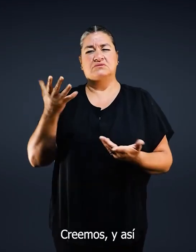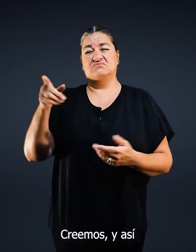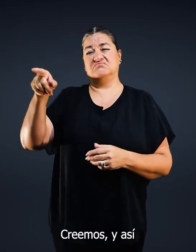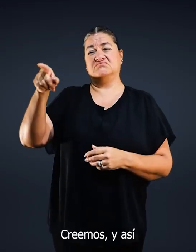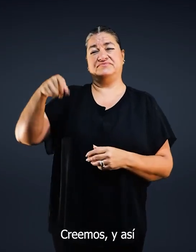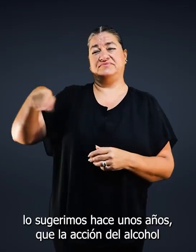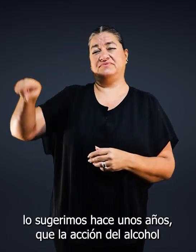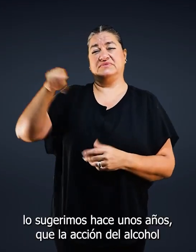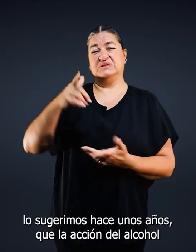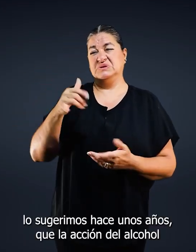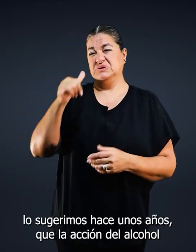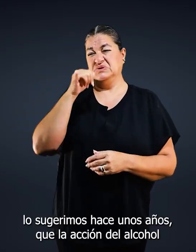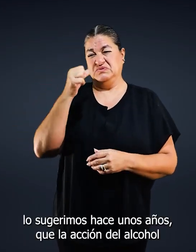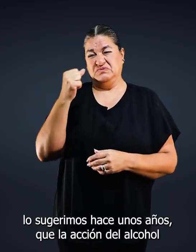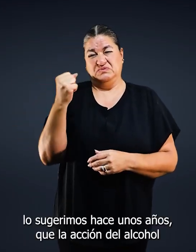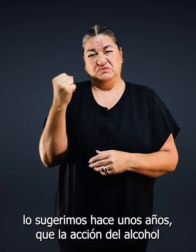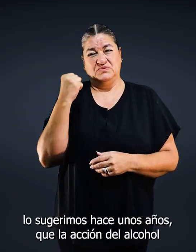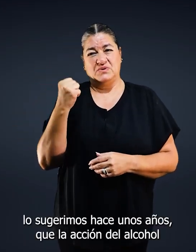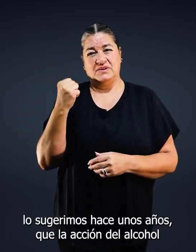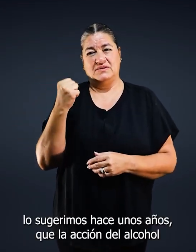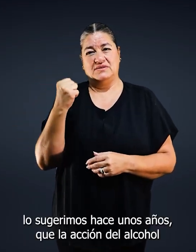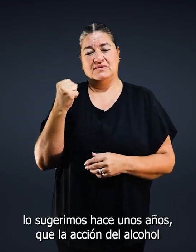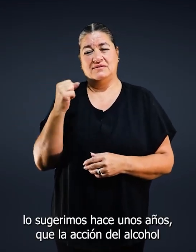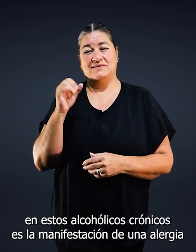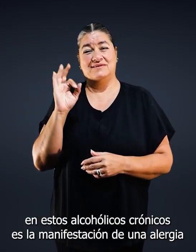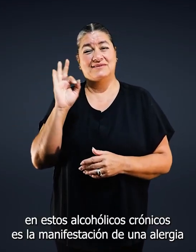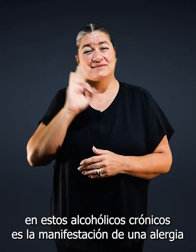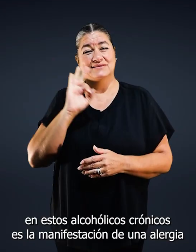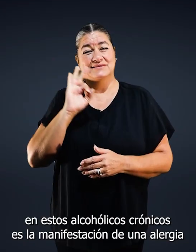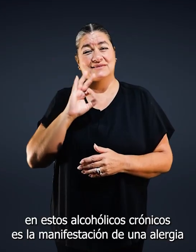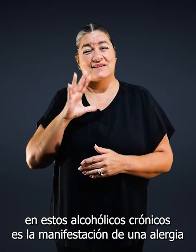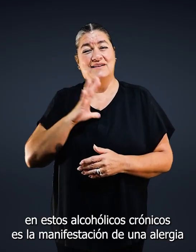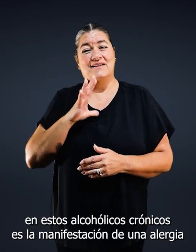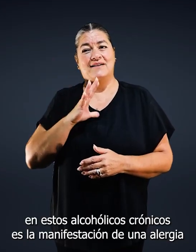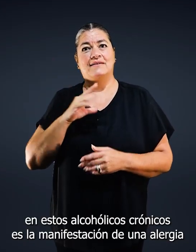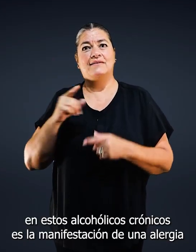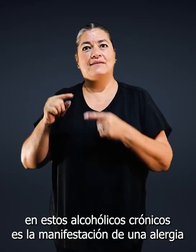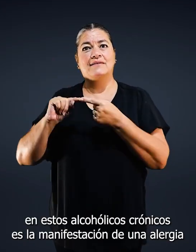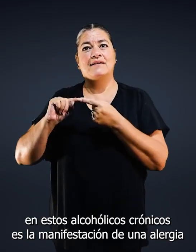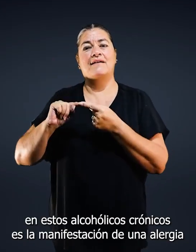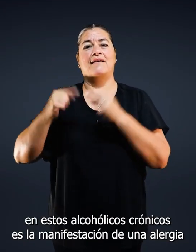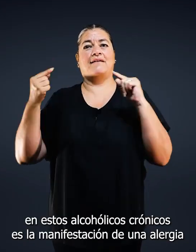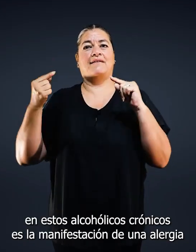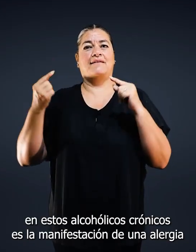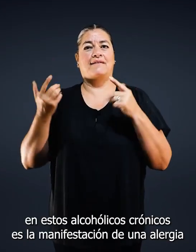Creemos, y así lo sugerimos hace unos años, que la acción del alcohol en estos alcohólicos crónicos es la manifestación de una